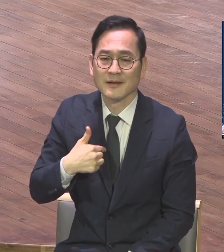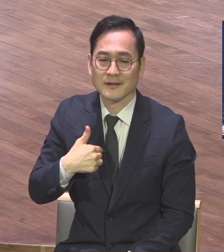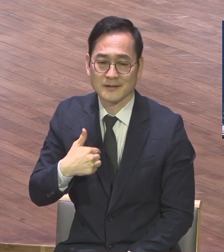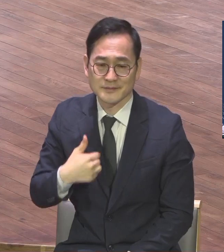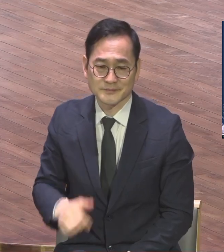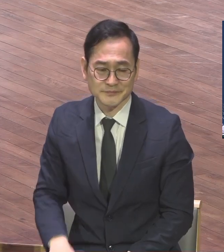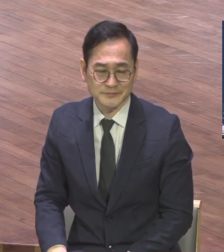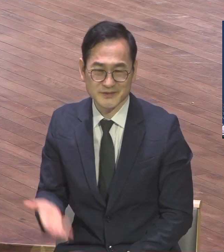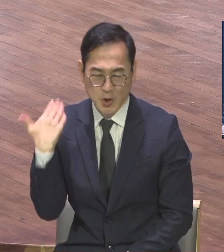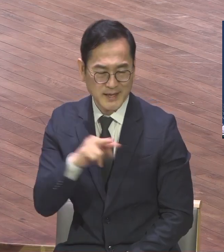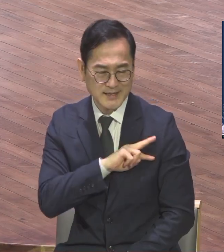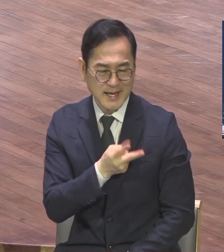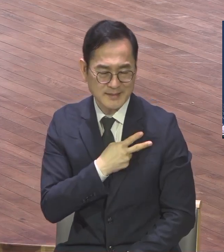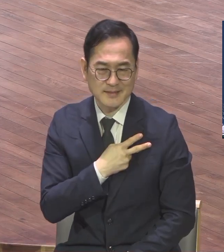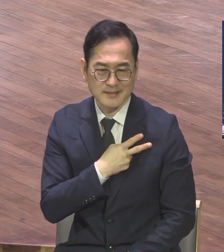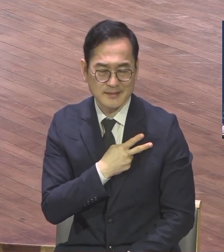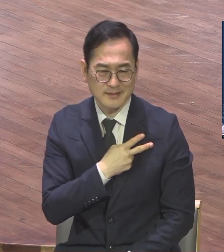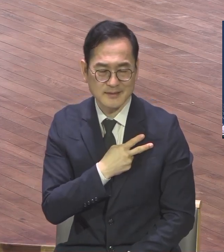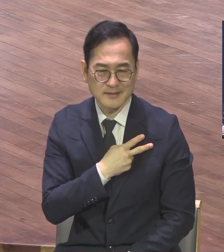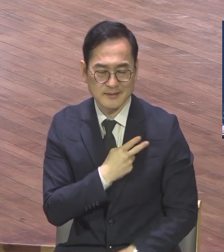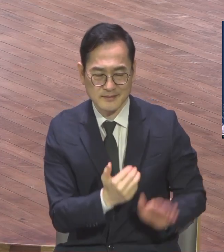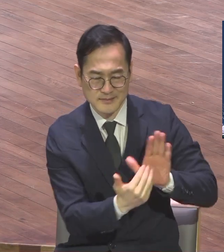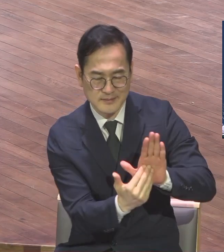총회 이단대책위원회 위원장으로